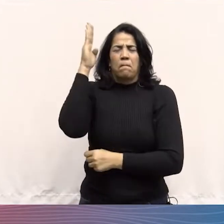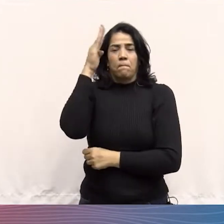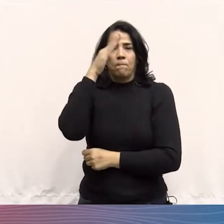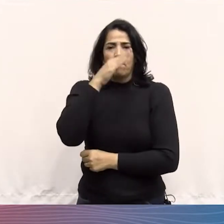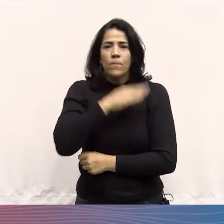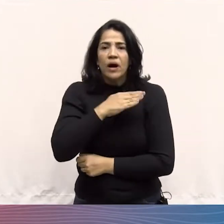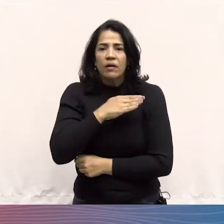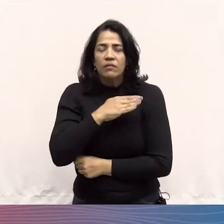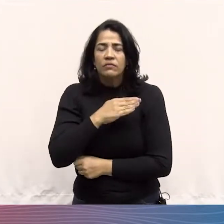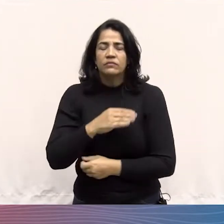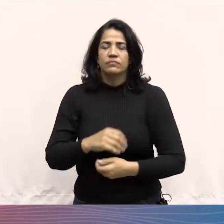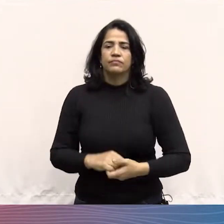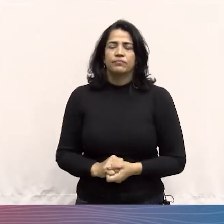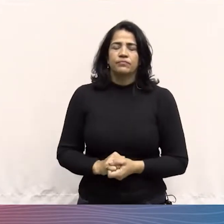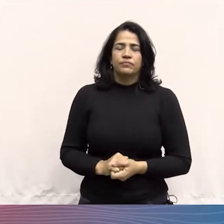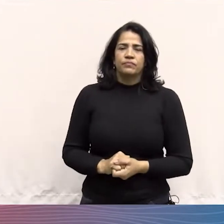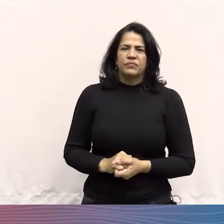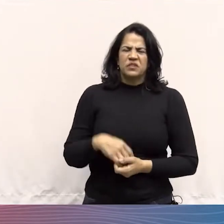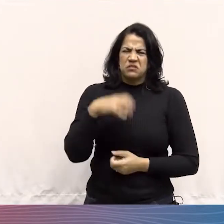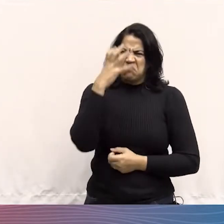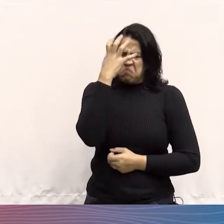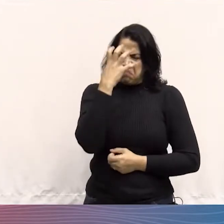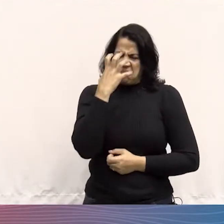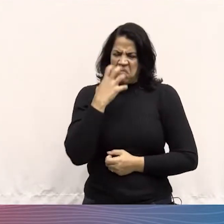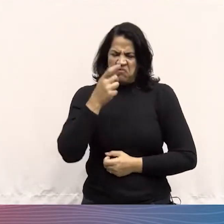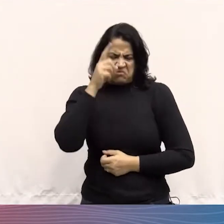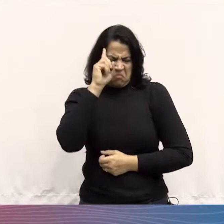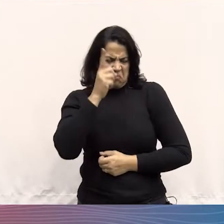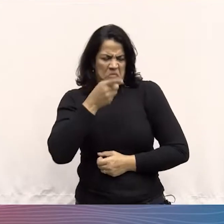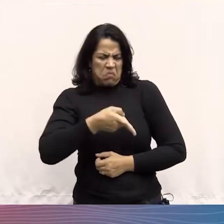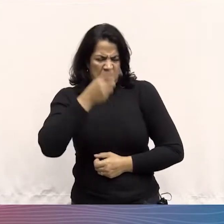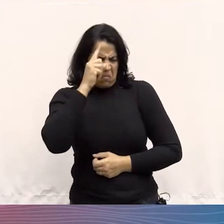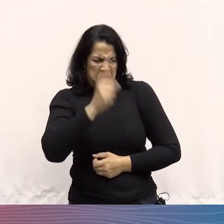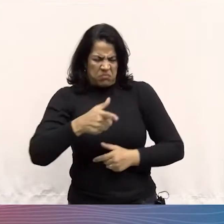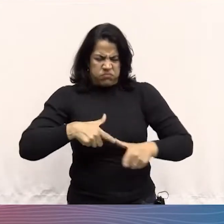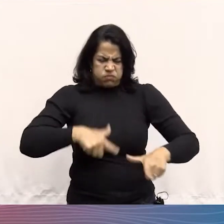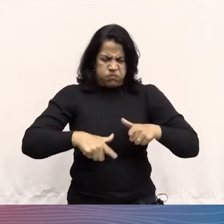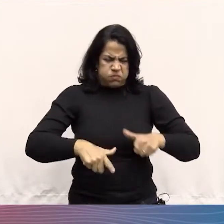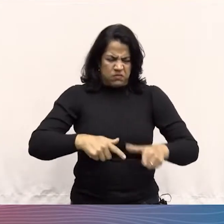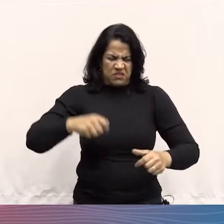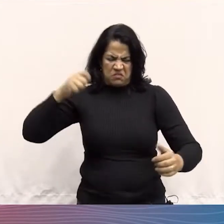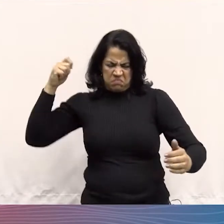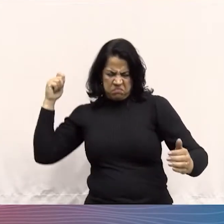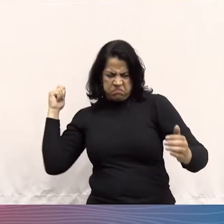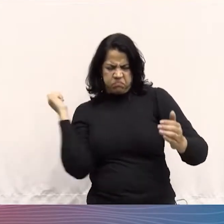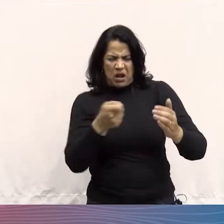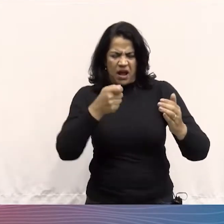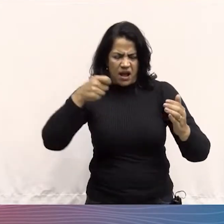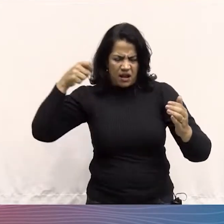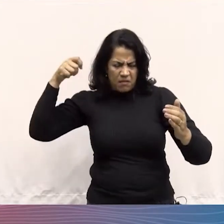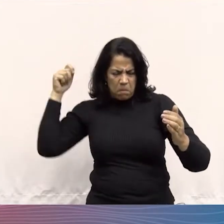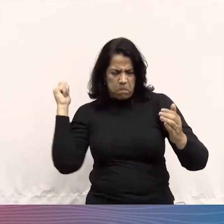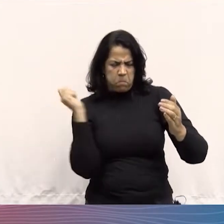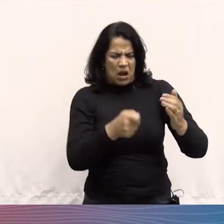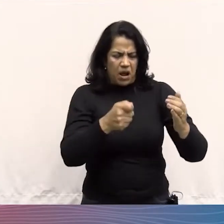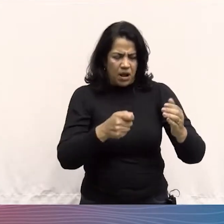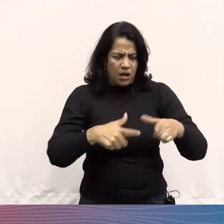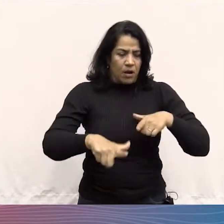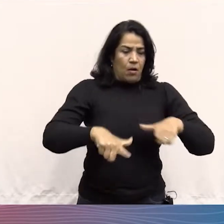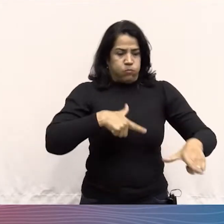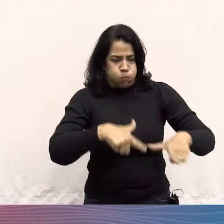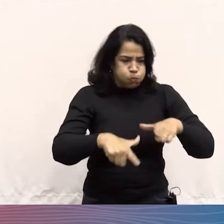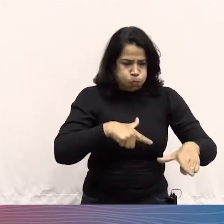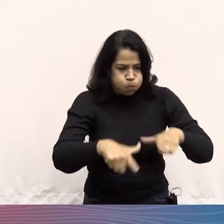os tijolos, né? Por exemplo, não tinha palha, então o povo de Israel tinha que, além de